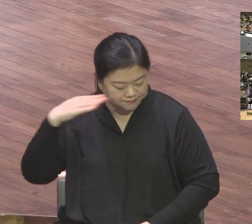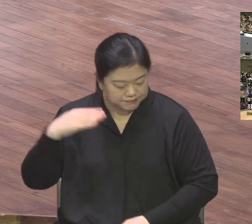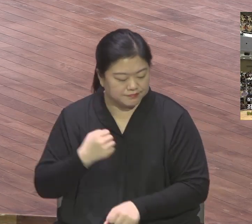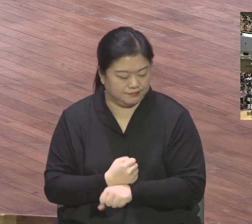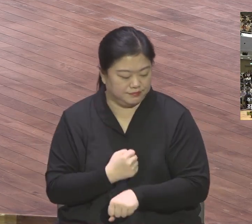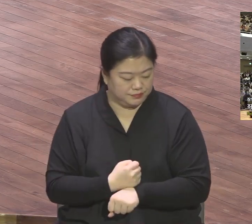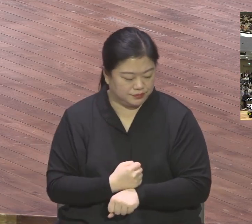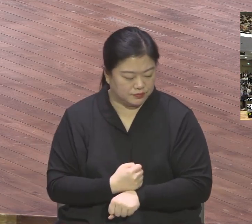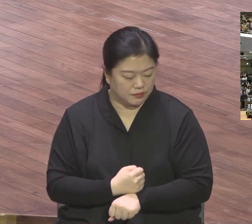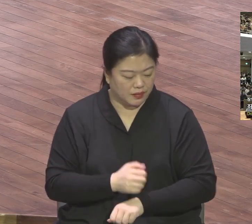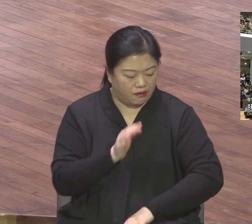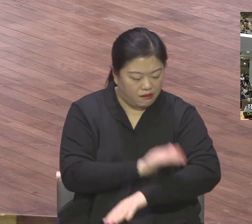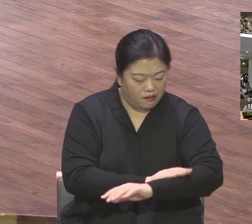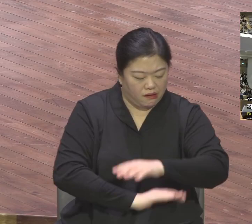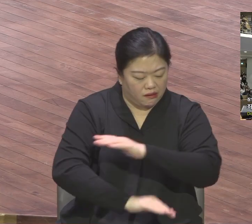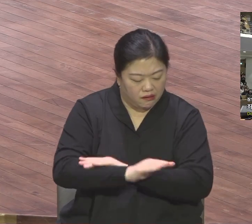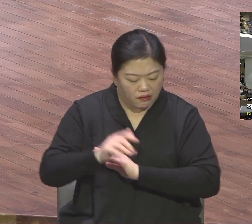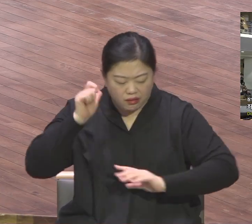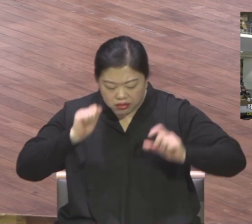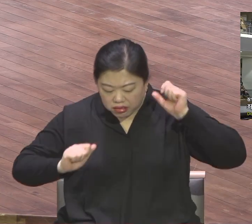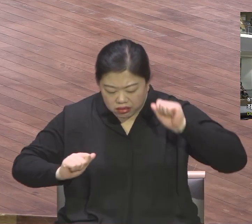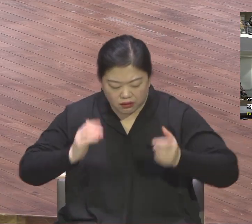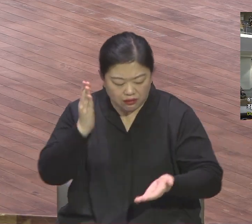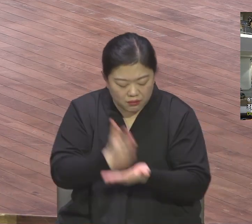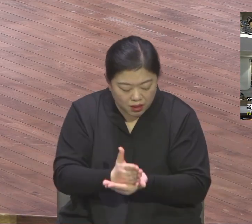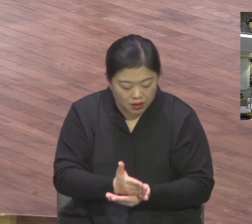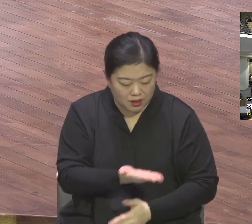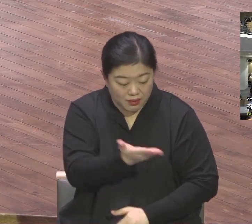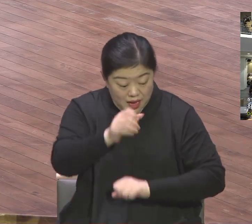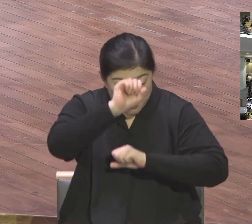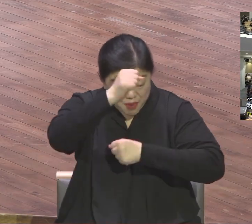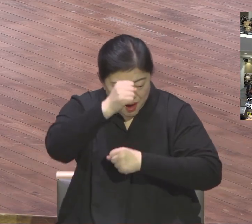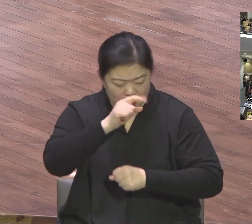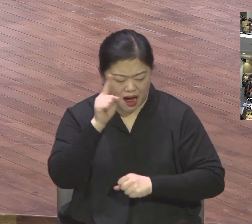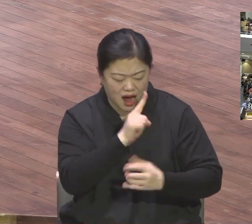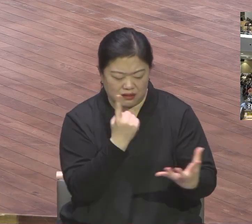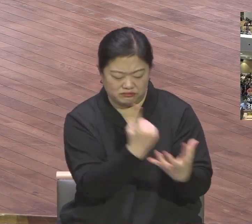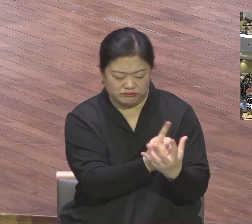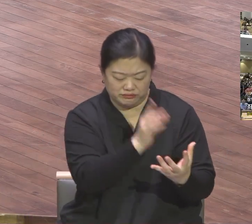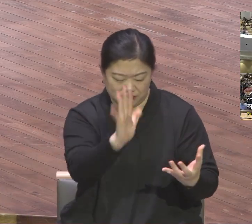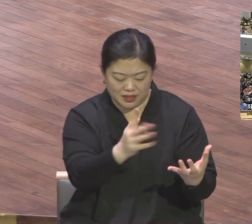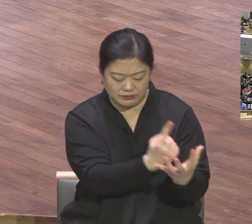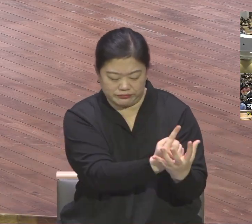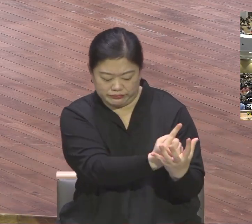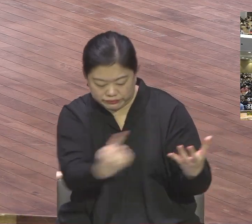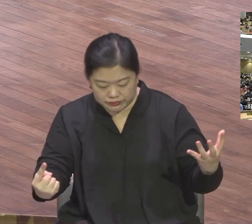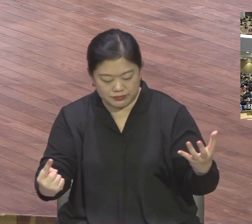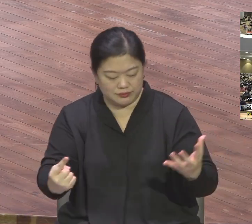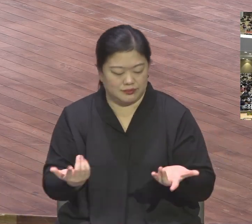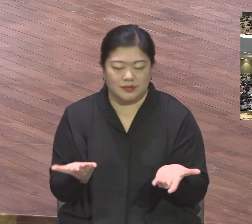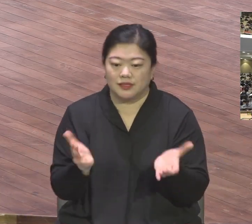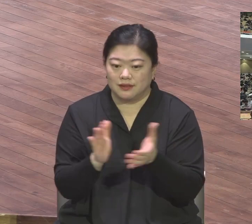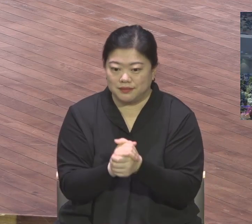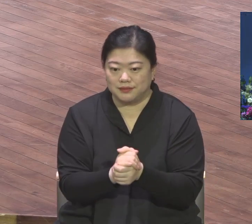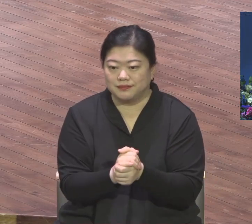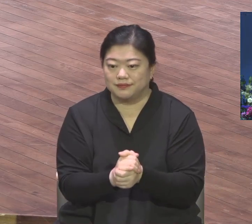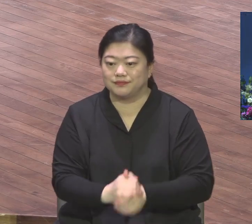든든히 하라. 좌로나 우로나 지치지 말고 내 발을 악에서 떠나게 하라. 아멘.